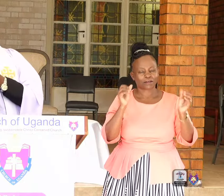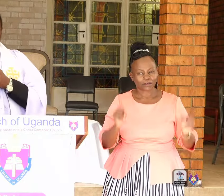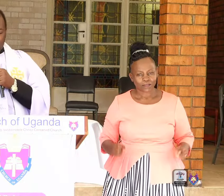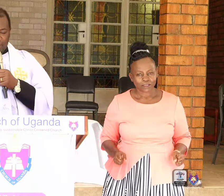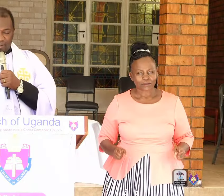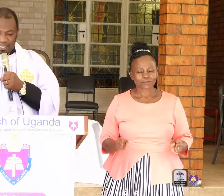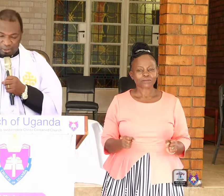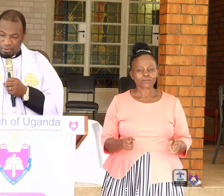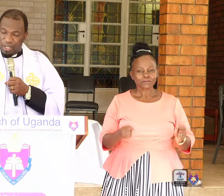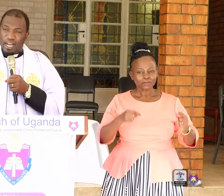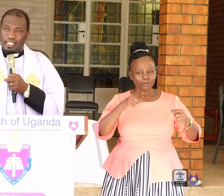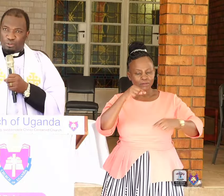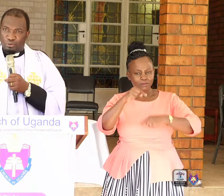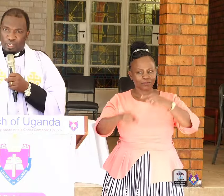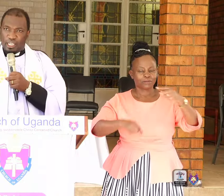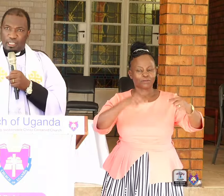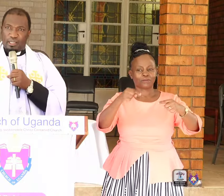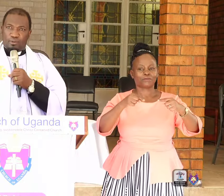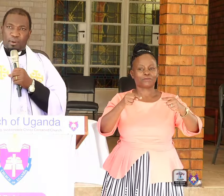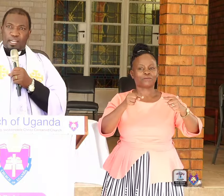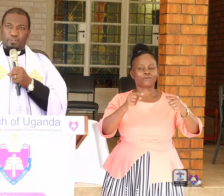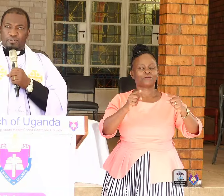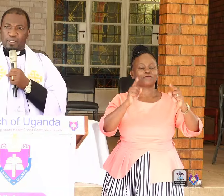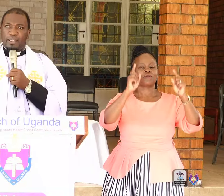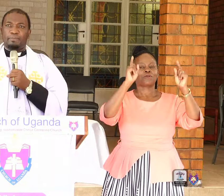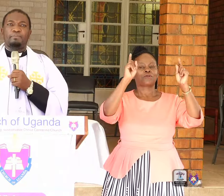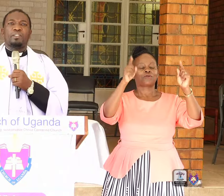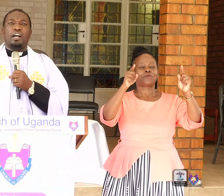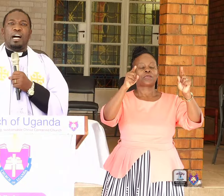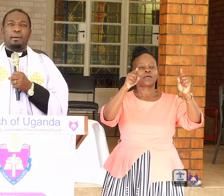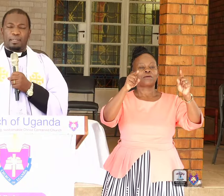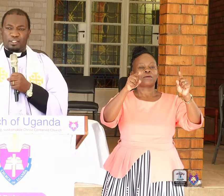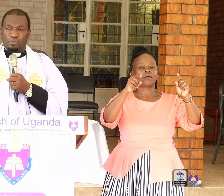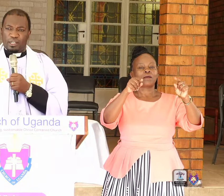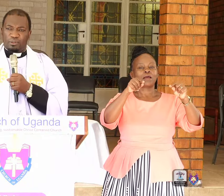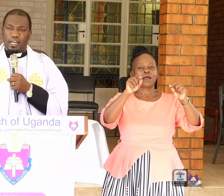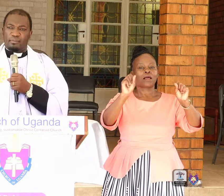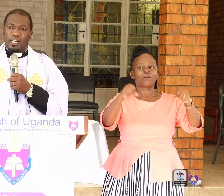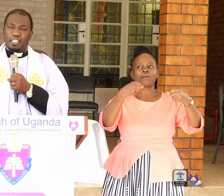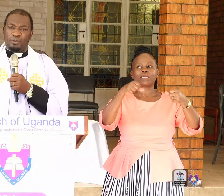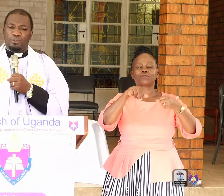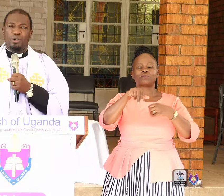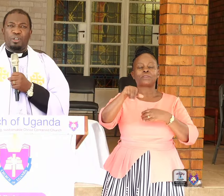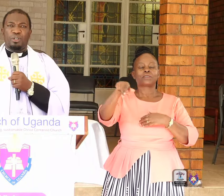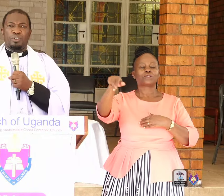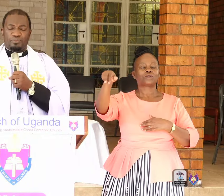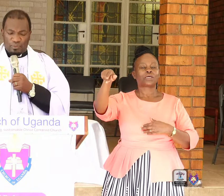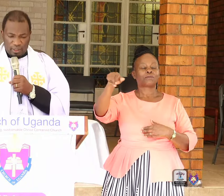Kale tugende maaso ate tutuuke eri ku bannaffe abatasobola kutambula leero.